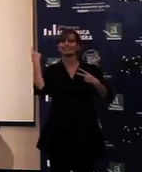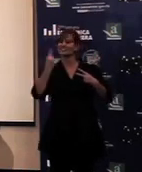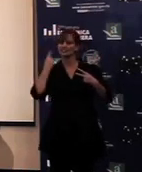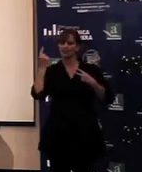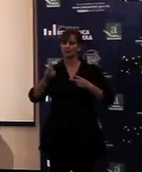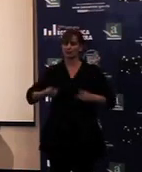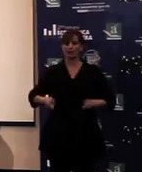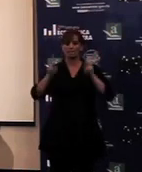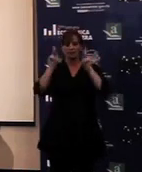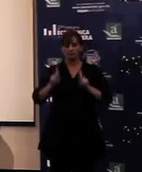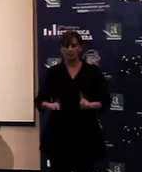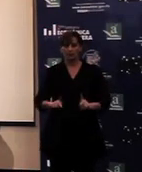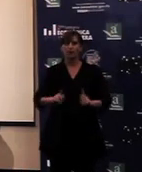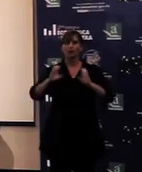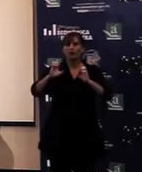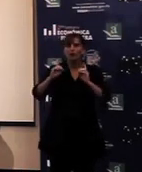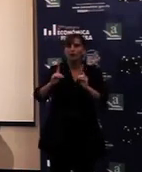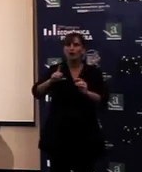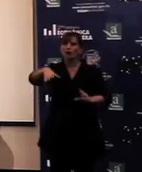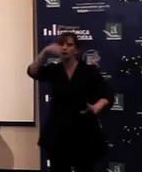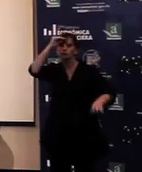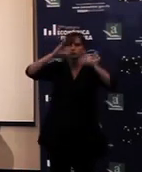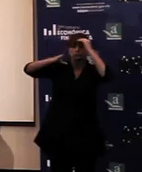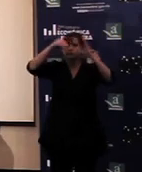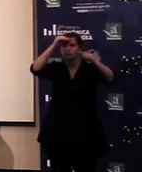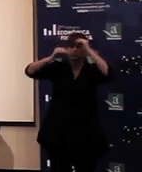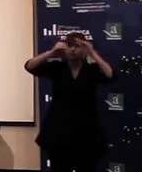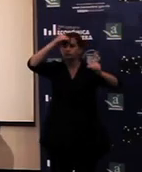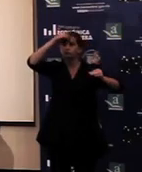un ente de proceso, lleno de conocimientos y de aprendizajes.